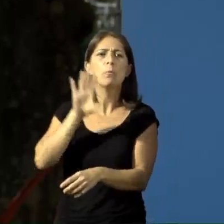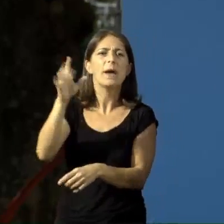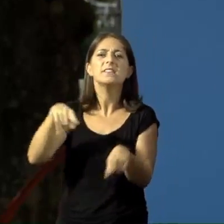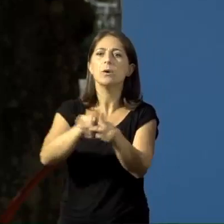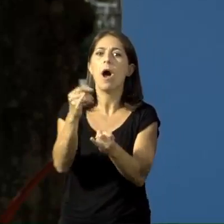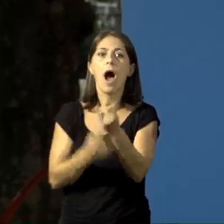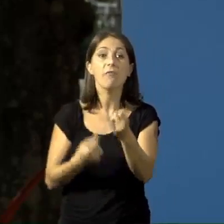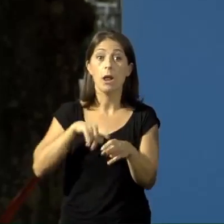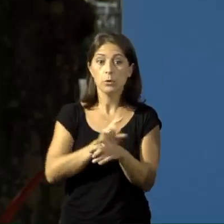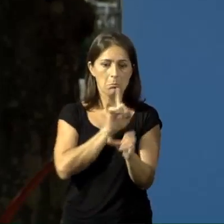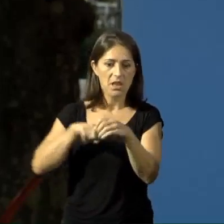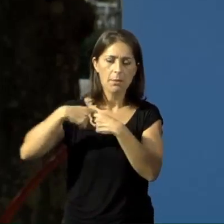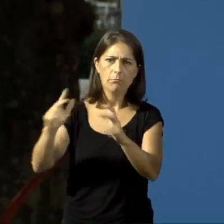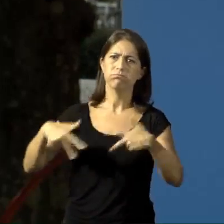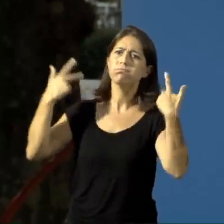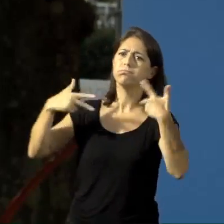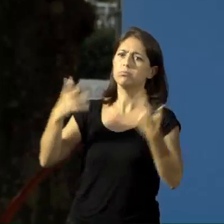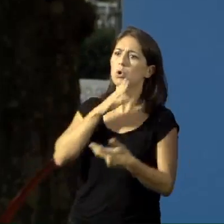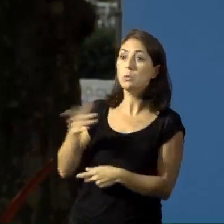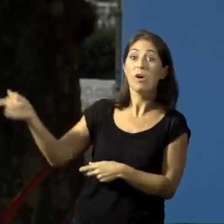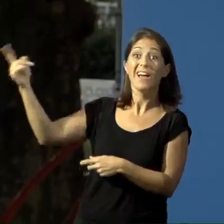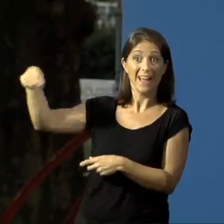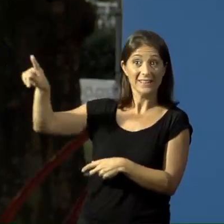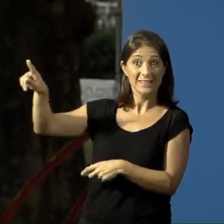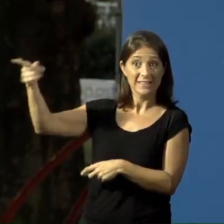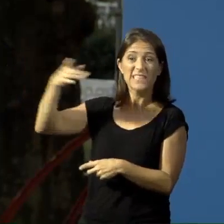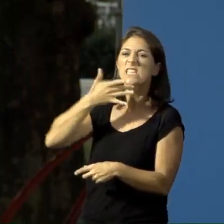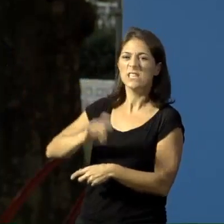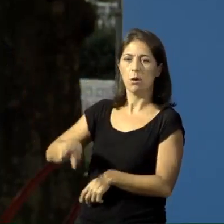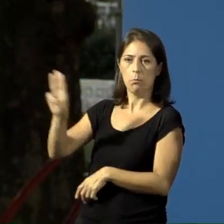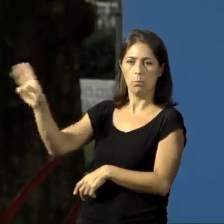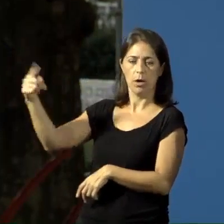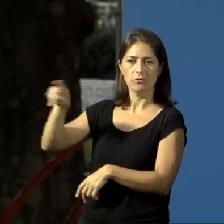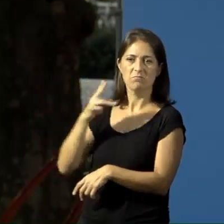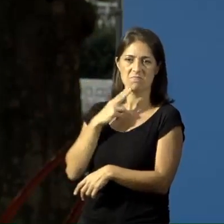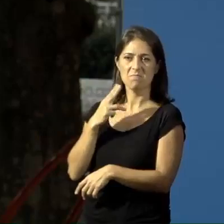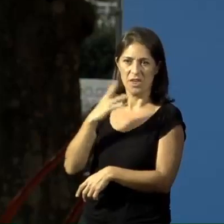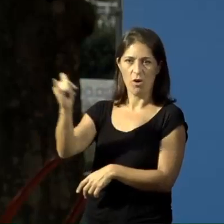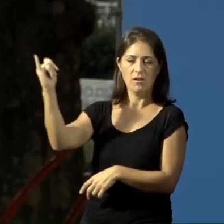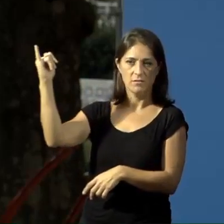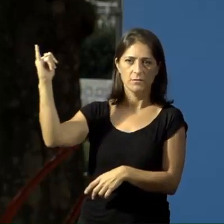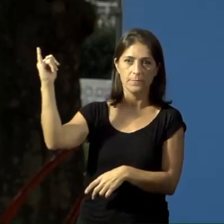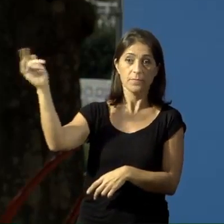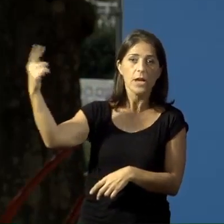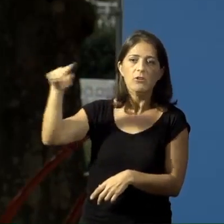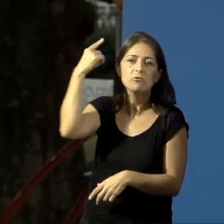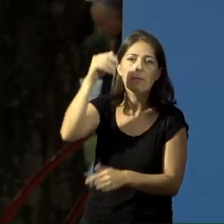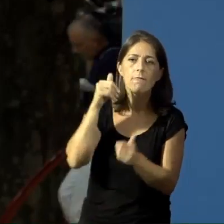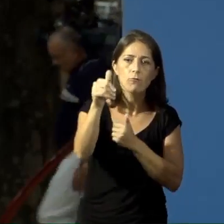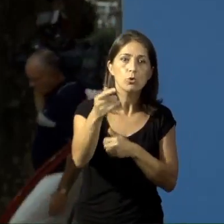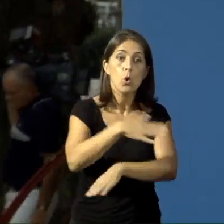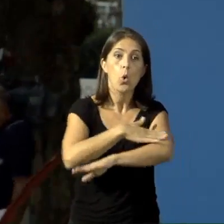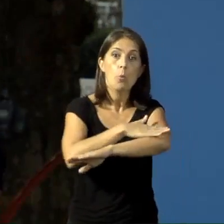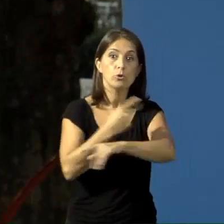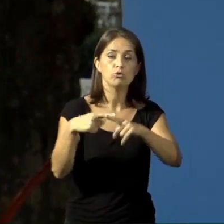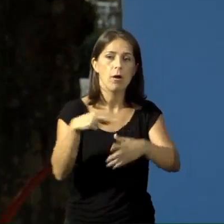que nos deixe participar, porque eles, os do Partido Popular, teñen medo. Saben que van a perder o